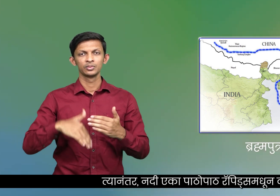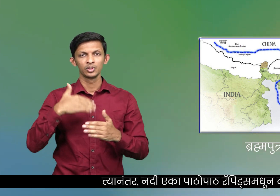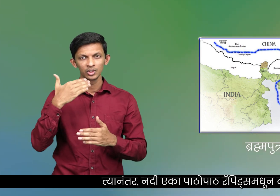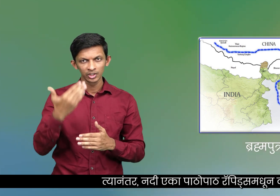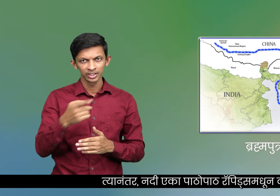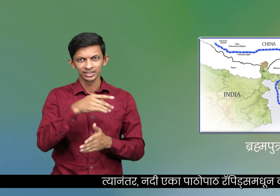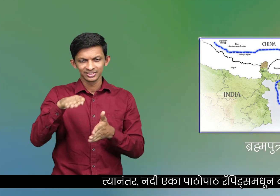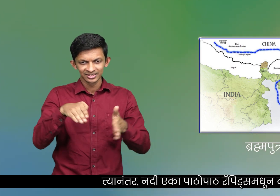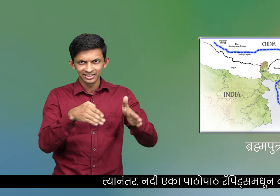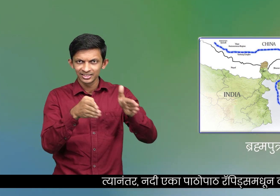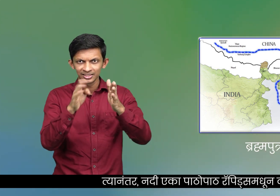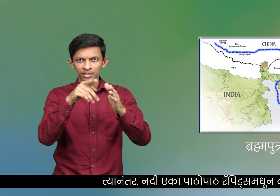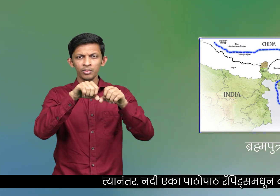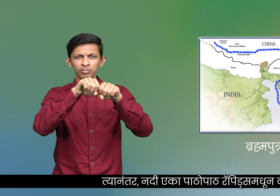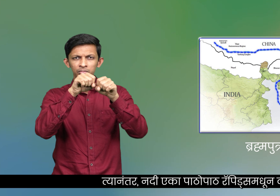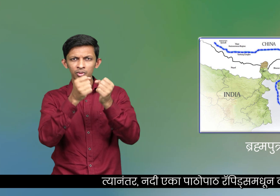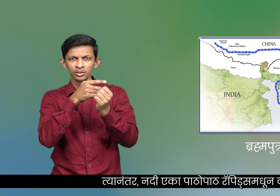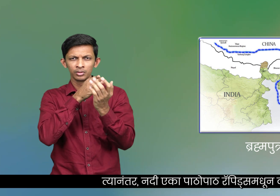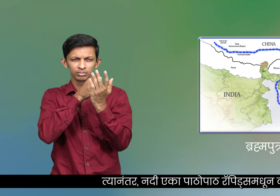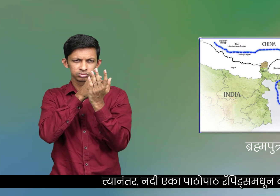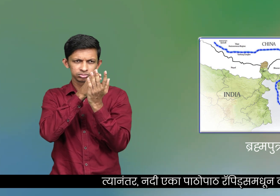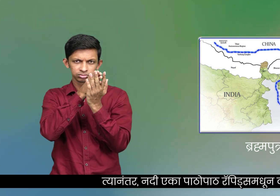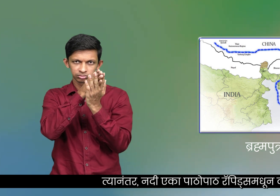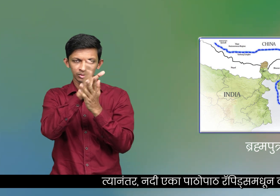त्यानंतर नदी एका पाठोपाठ रॅपिड्समधून वाहते.